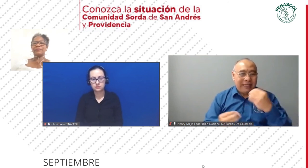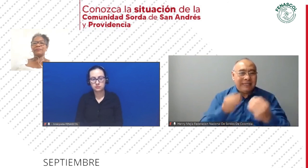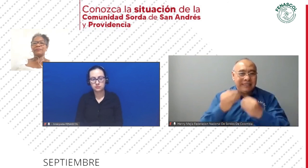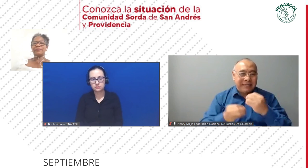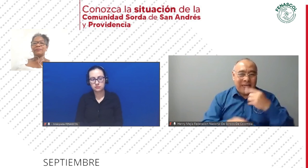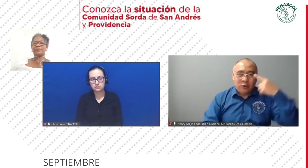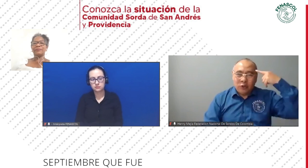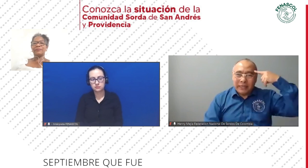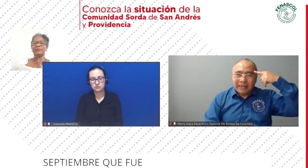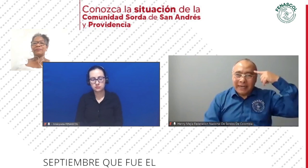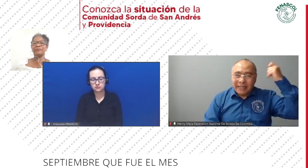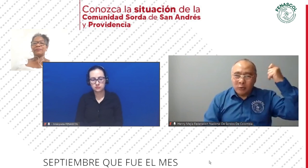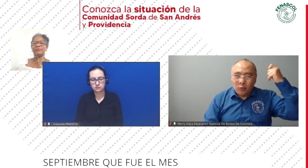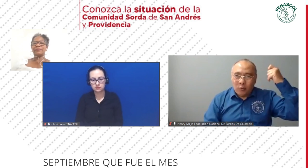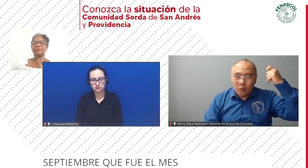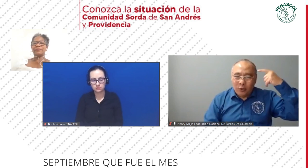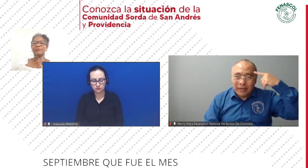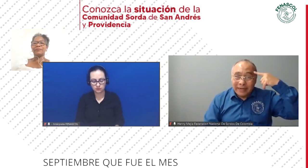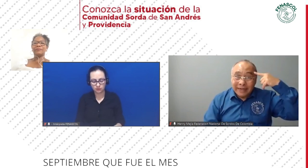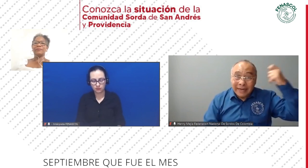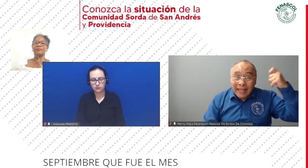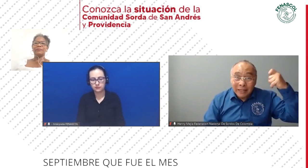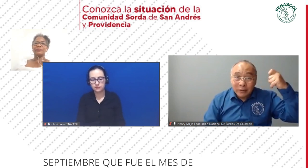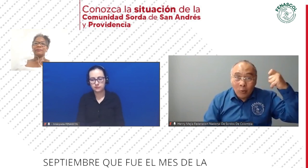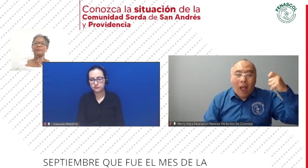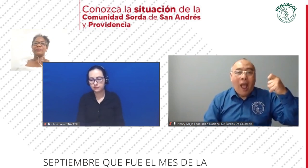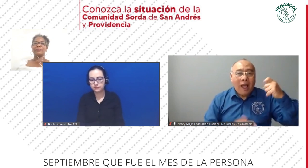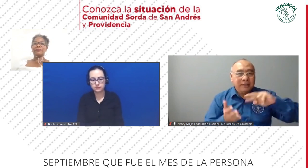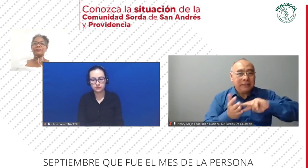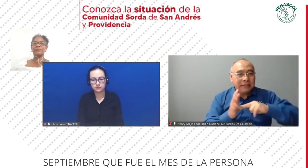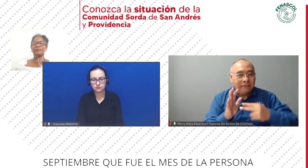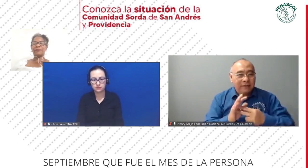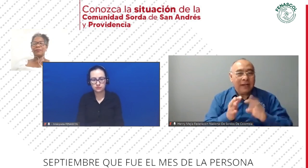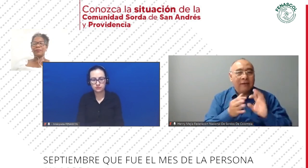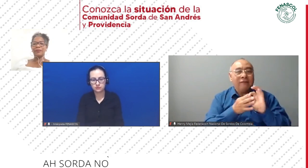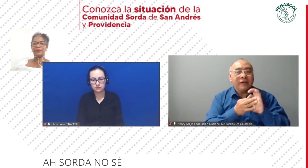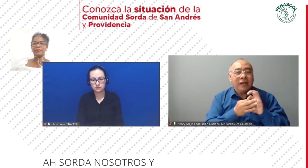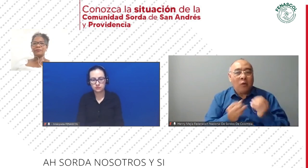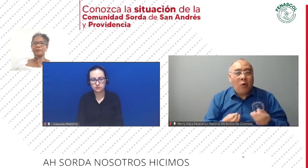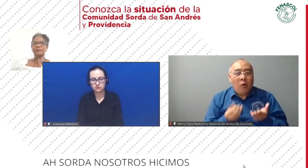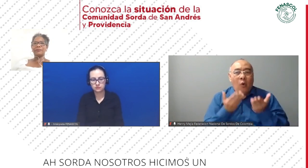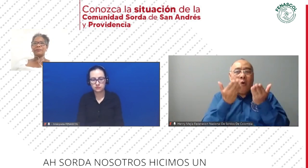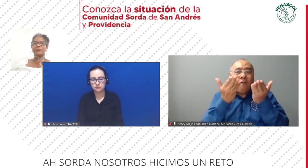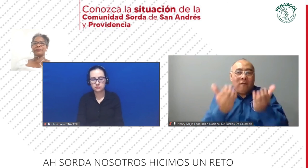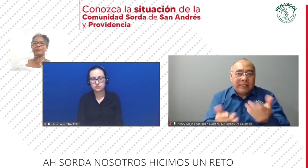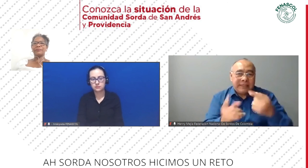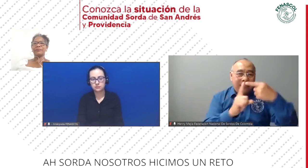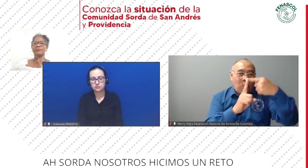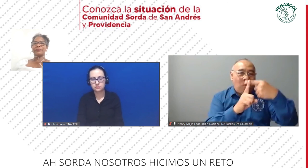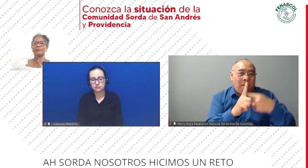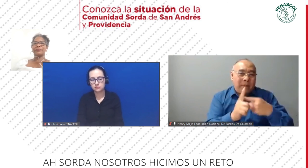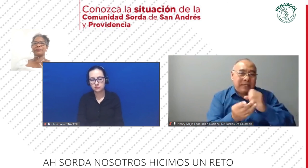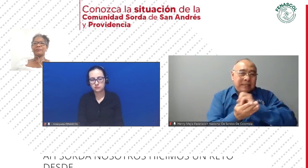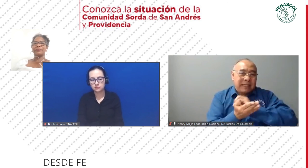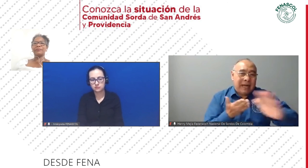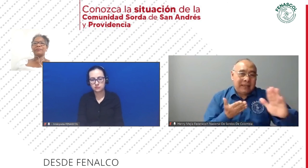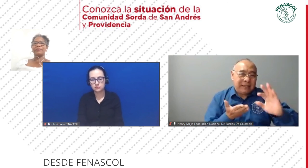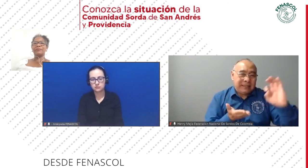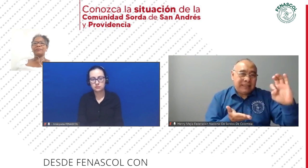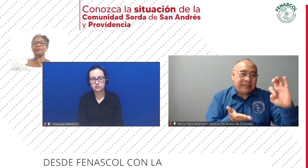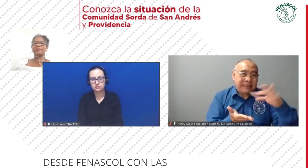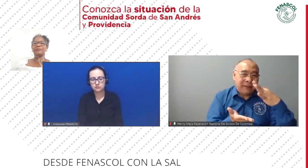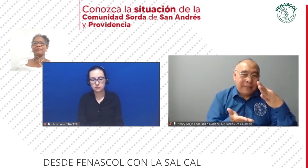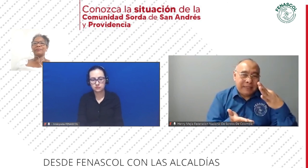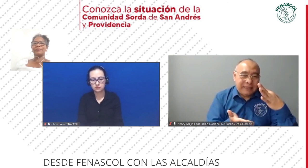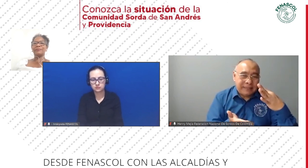que fue el mes de la persona sorda nosotros hicimos un reto desde frenas col